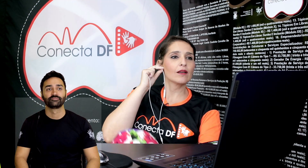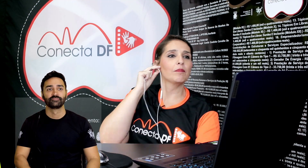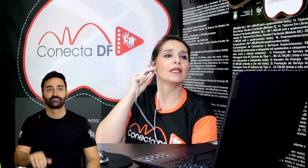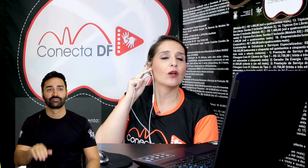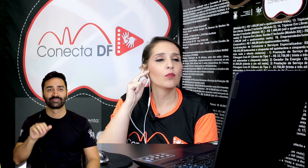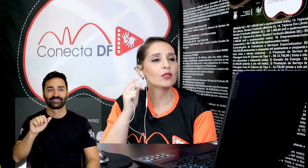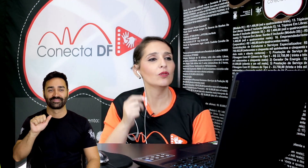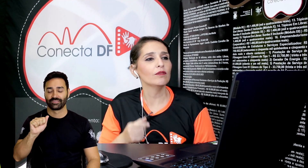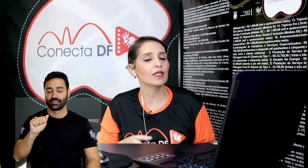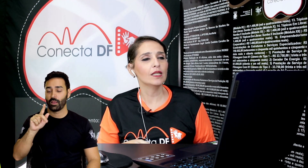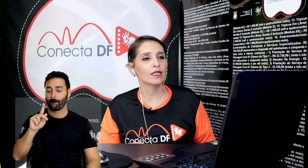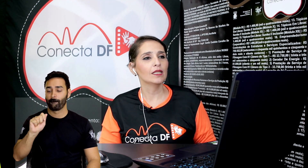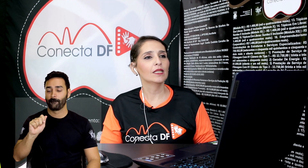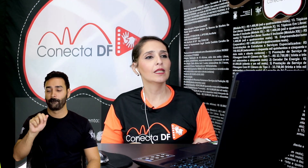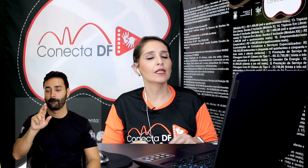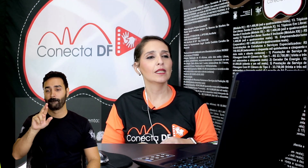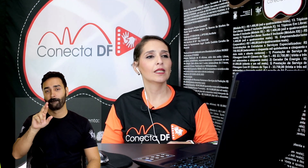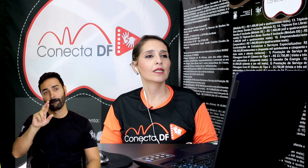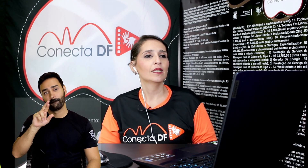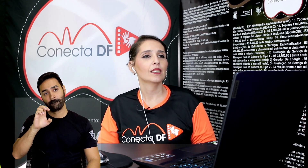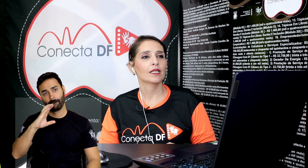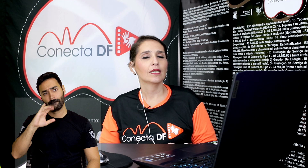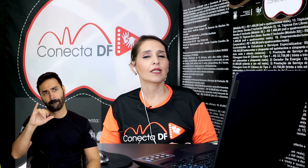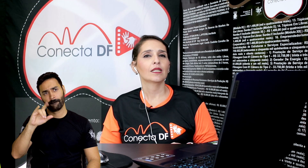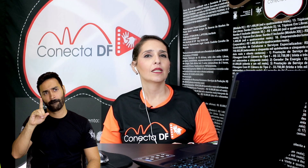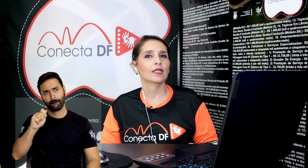Aparecida, Obrigada. mais alguma dúvida?